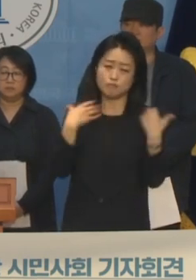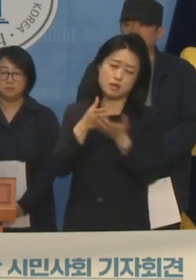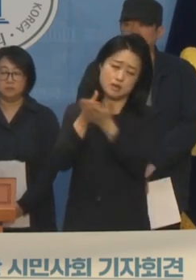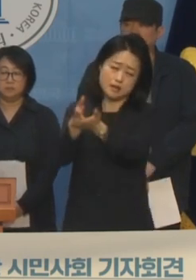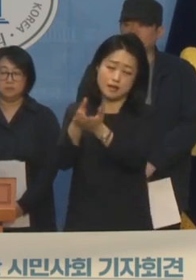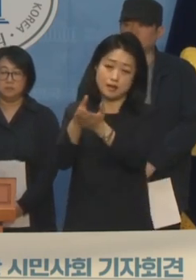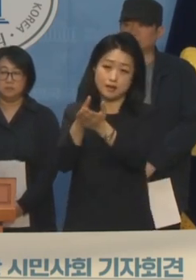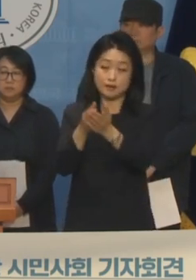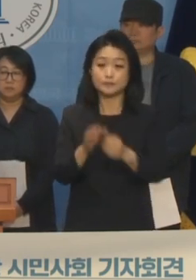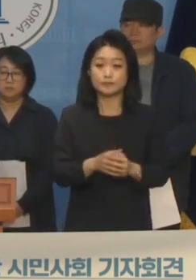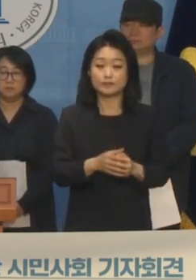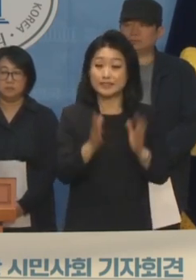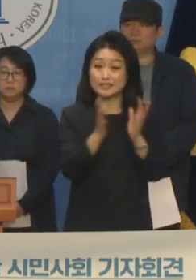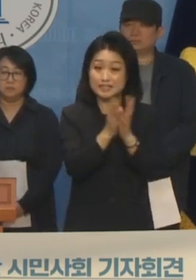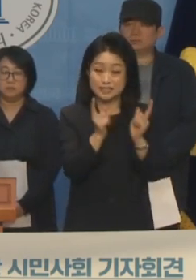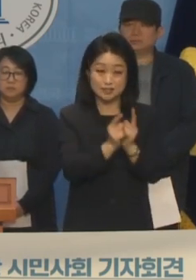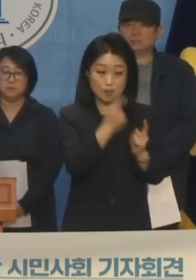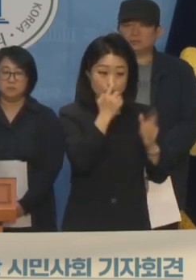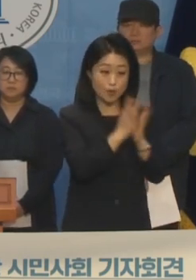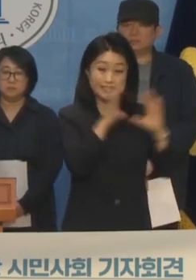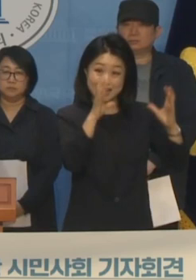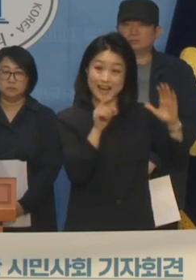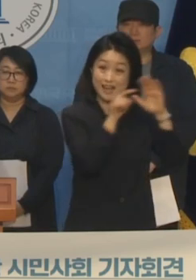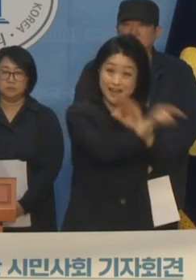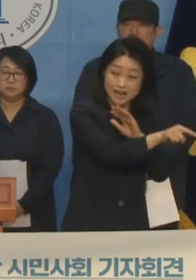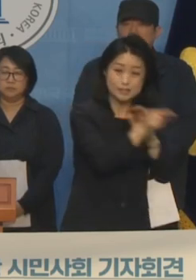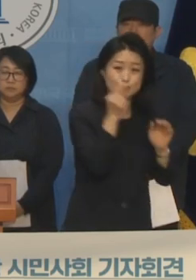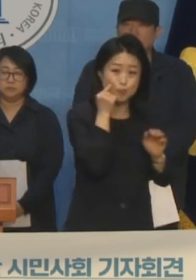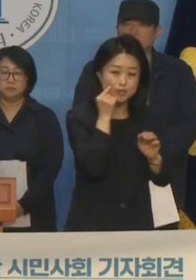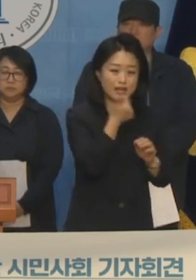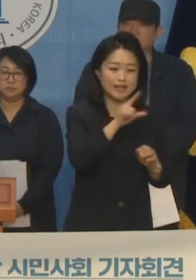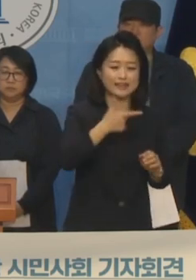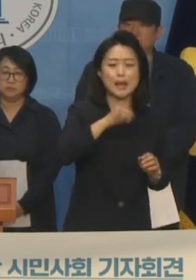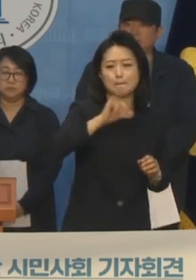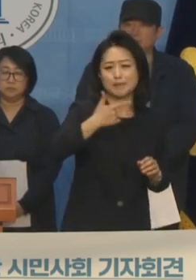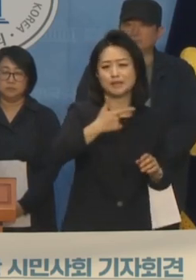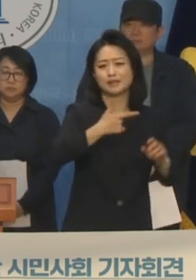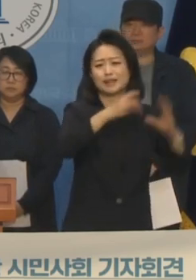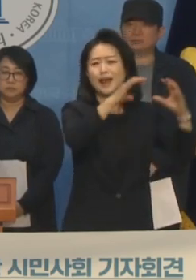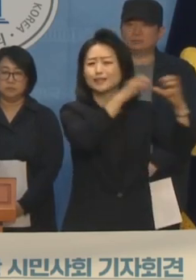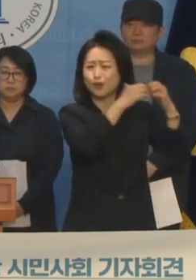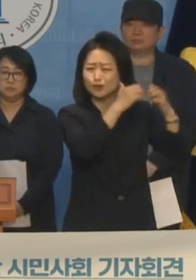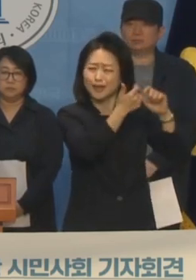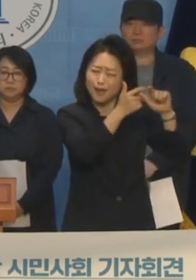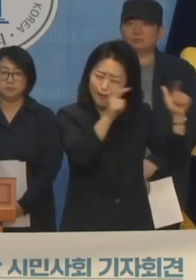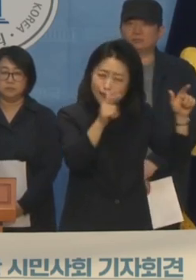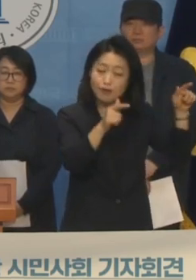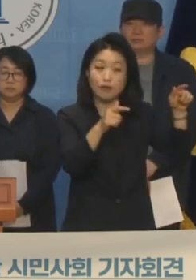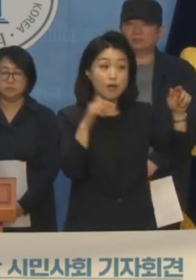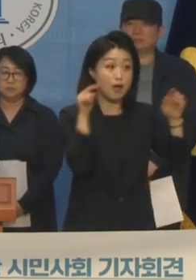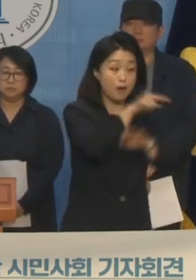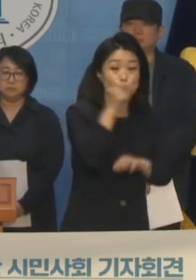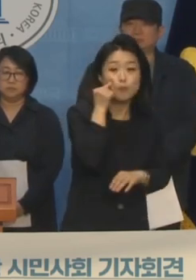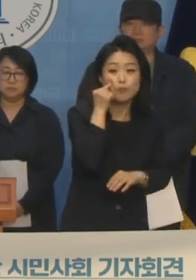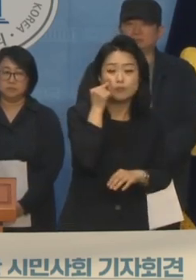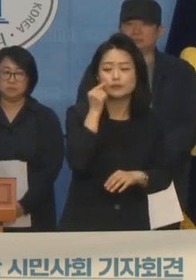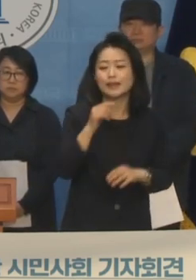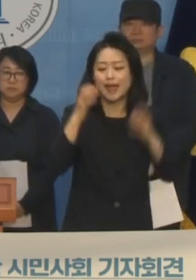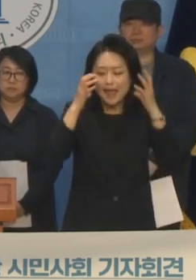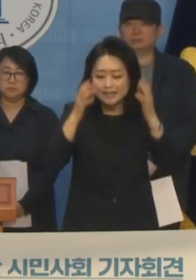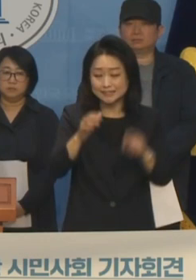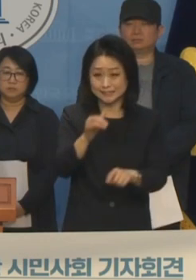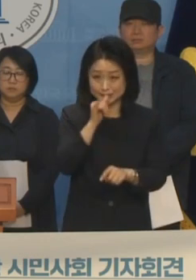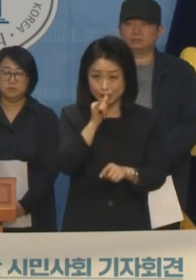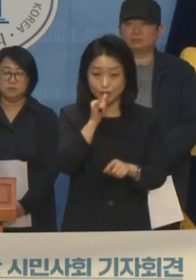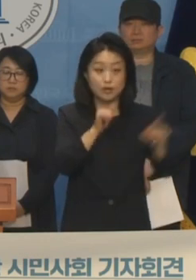본국 대사관에 방문해 출생신고할 수 없는 난민, 미등록 이주아동 등 외국인 아동들이 있습니다.